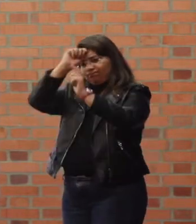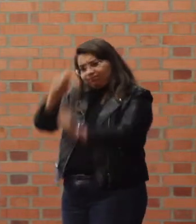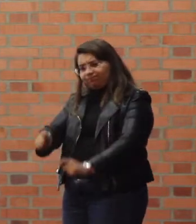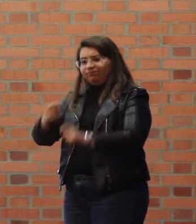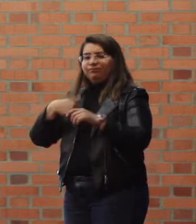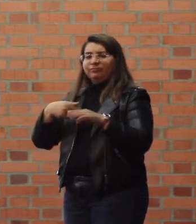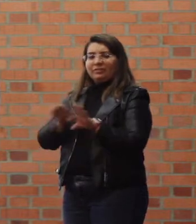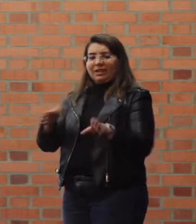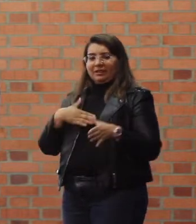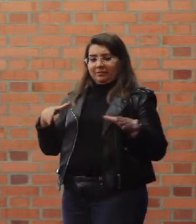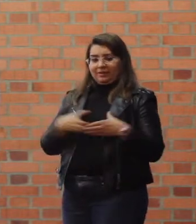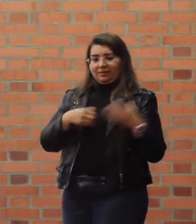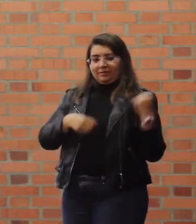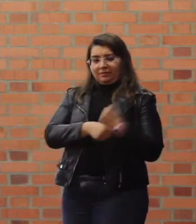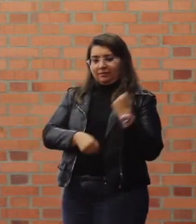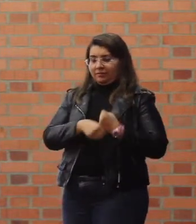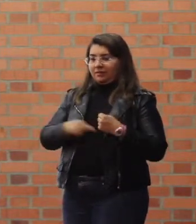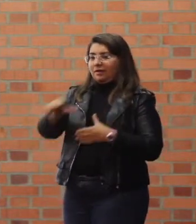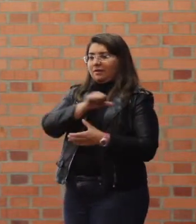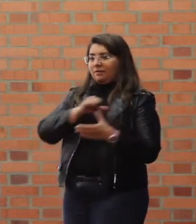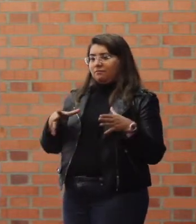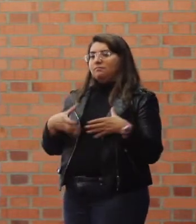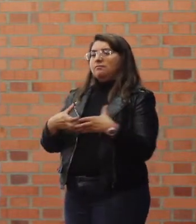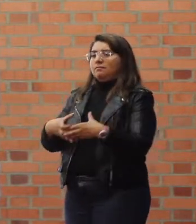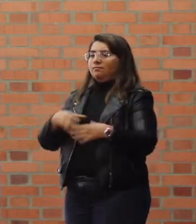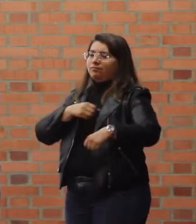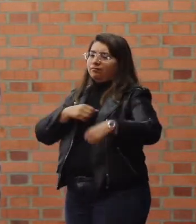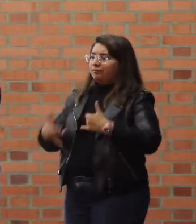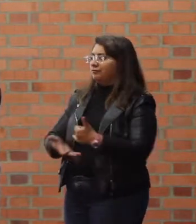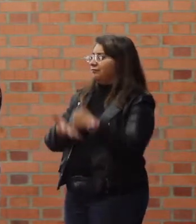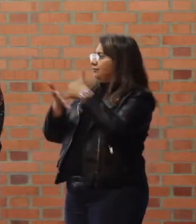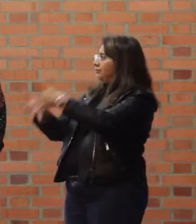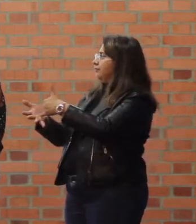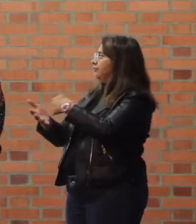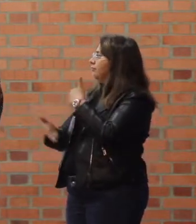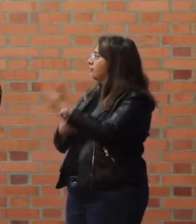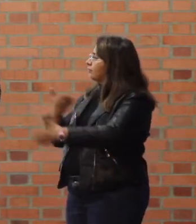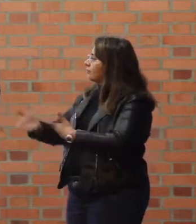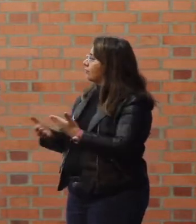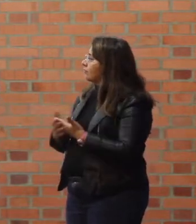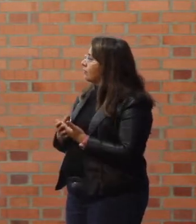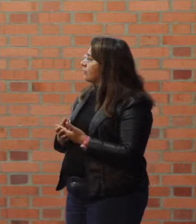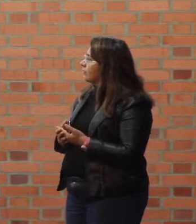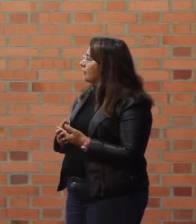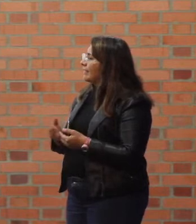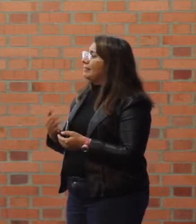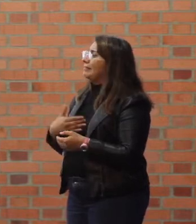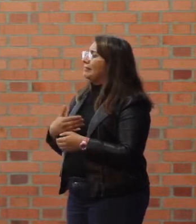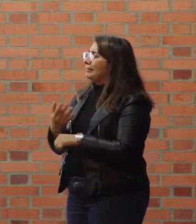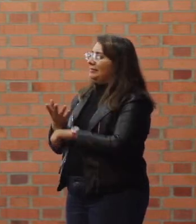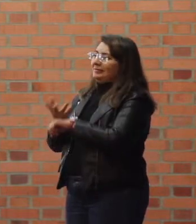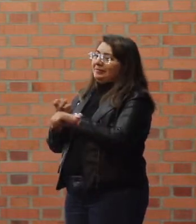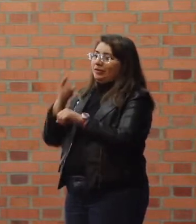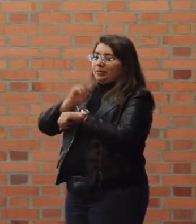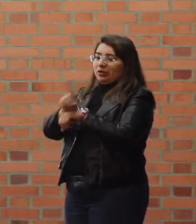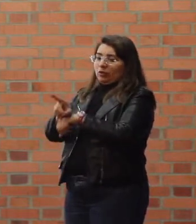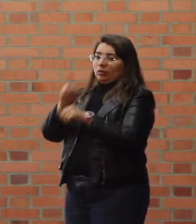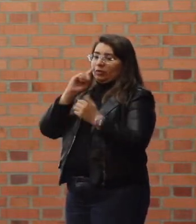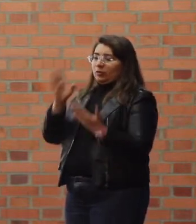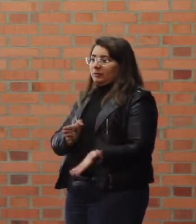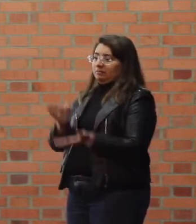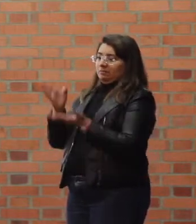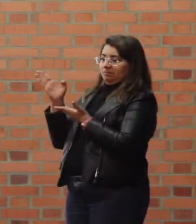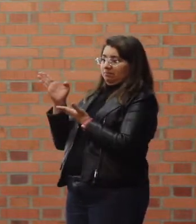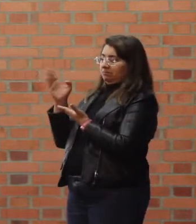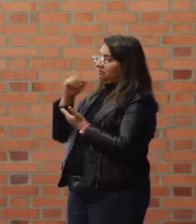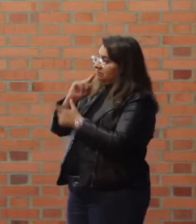inmenso ser el lugar que va a este premio Y yo quiero pedirles dos minutos para ver este vídeo y decirles que este